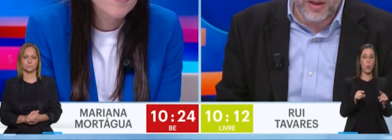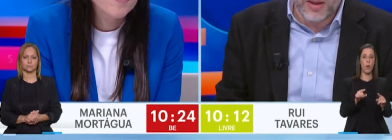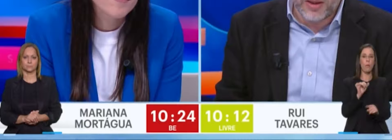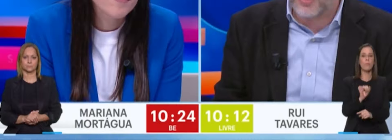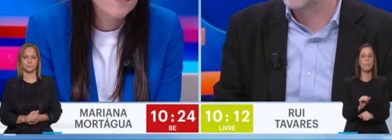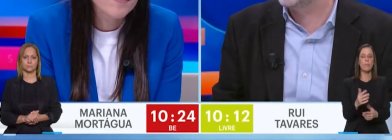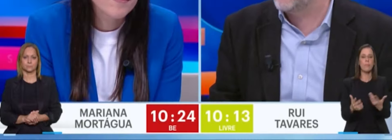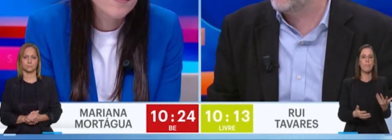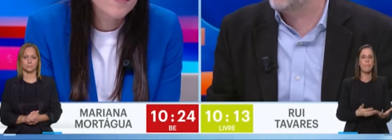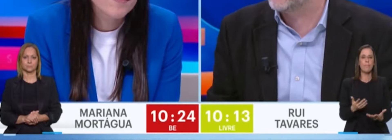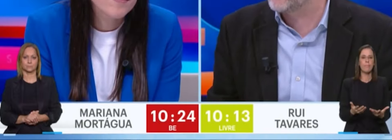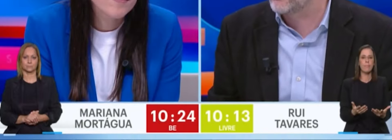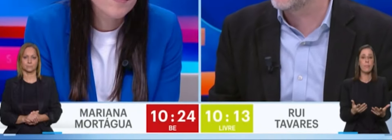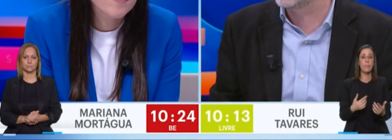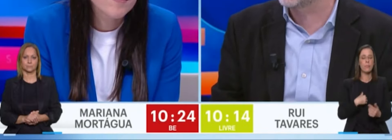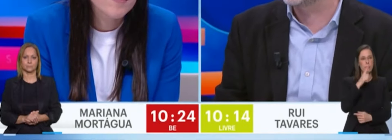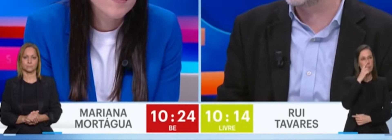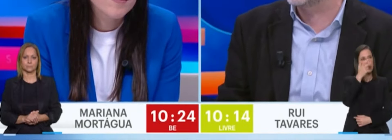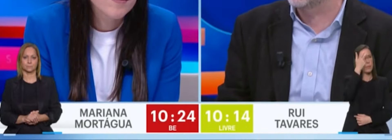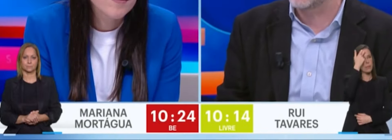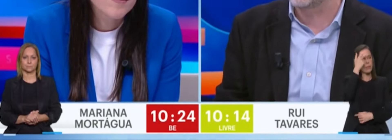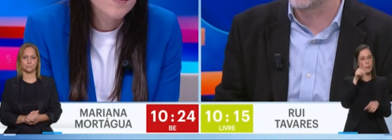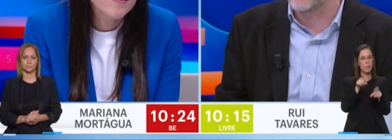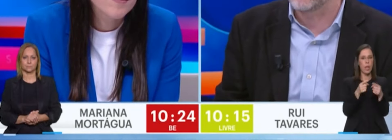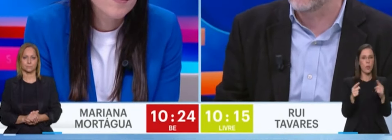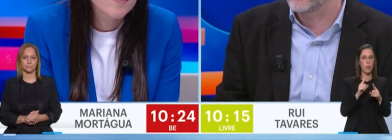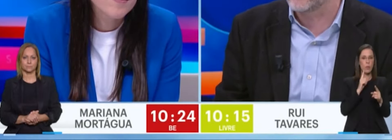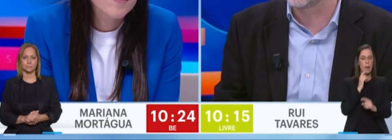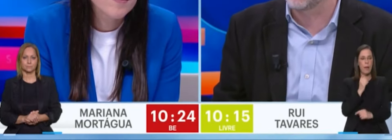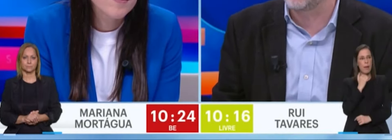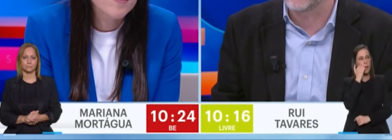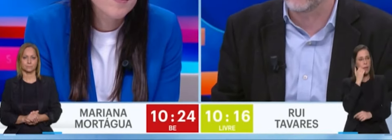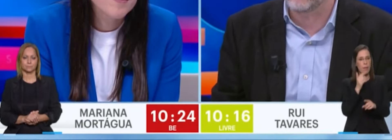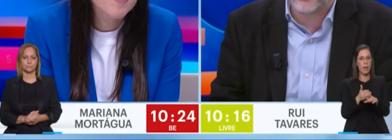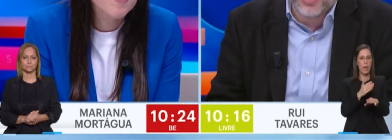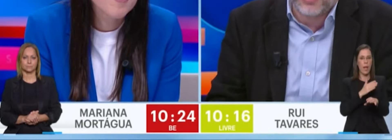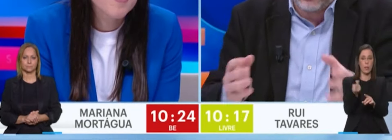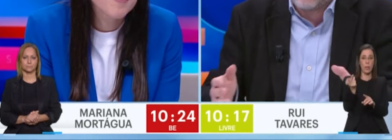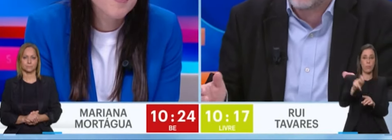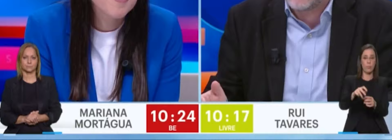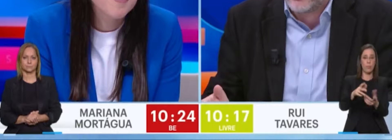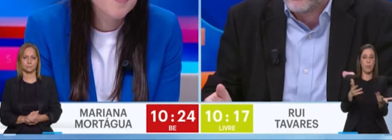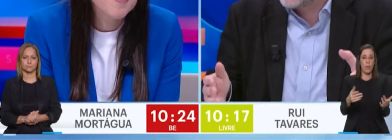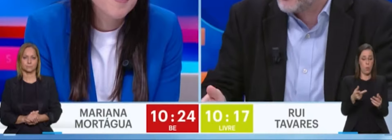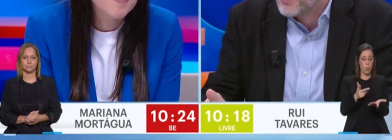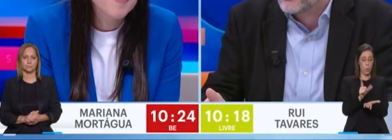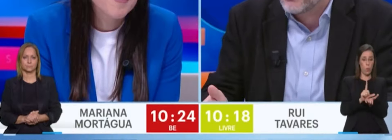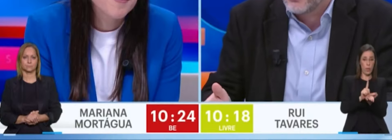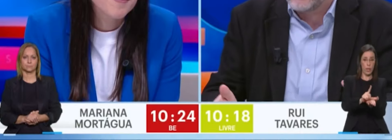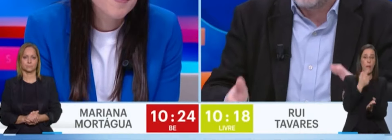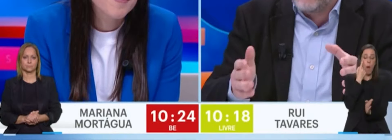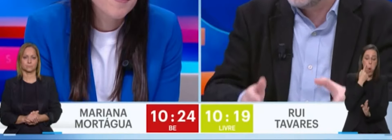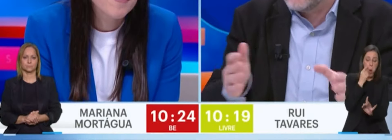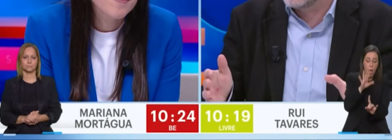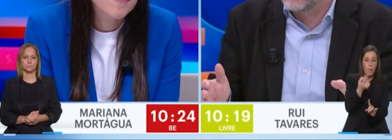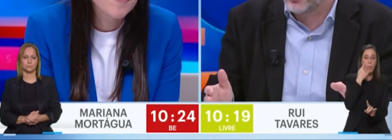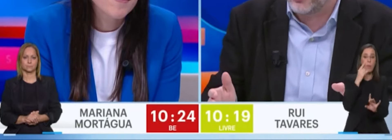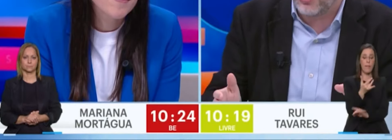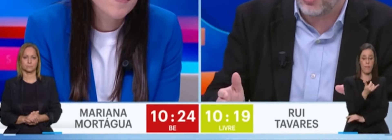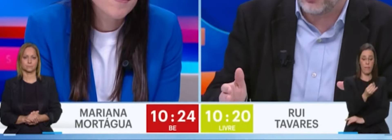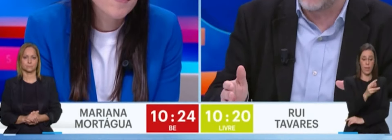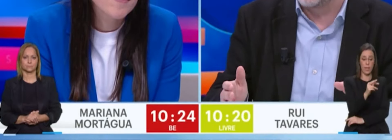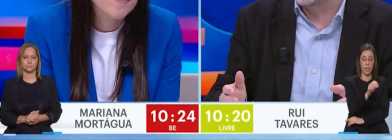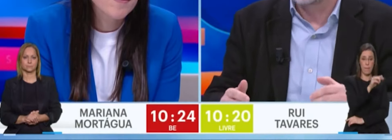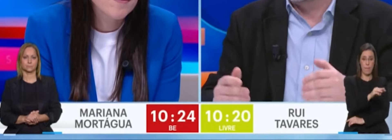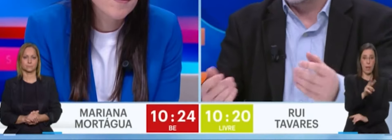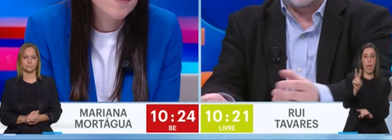eh que para faz lembrar um bocadinho as discussões sobre a gravidade antes do Copérnico quer dizer e o que o livro diz é experimenta-se 20 a 30 milhões